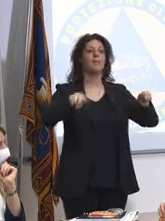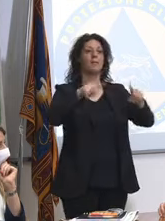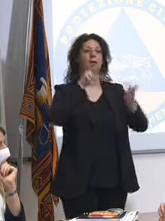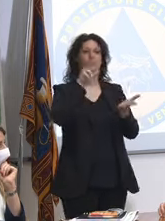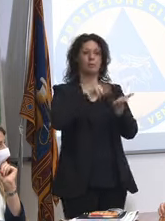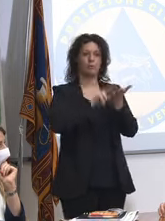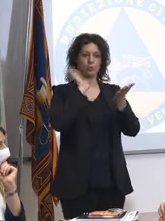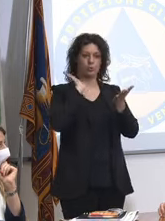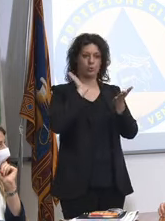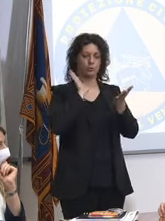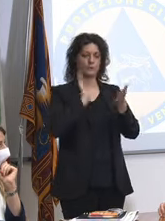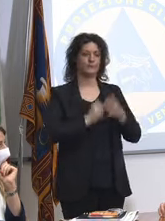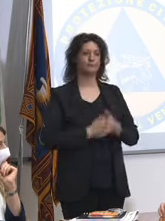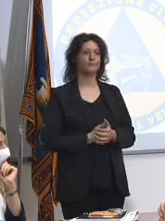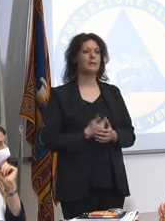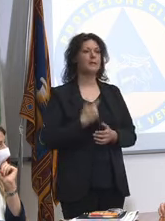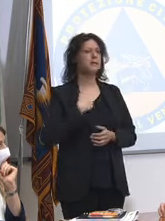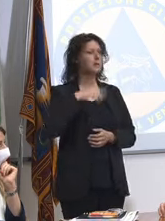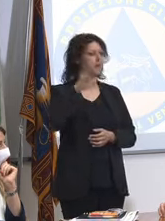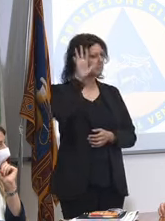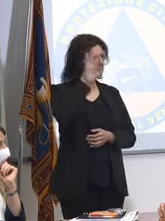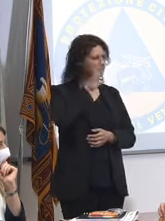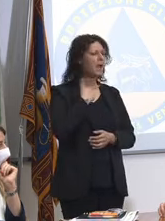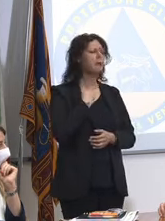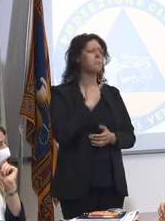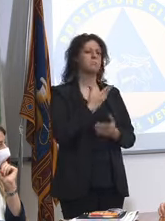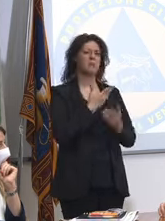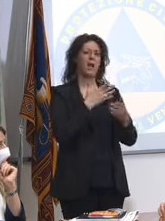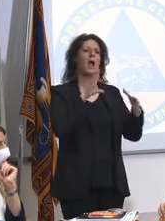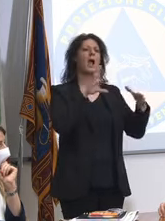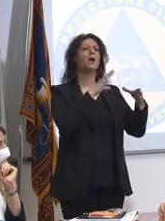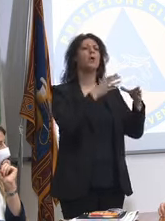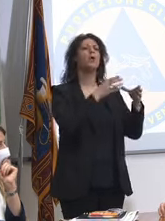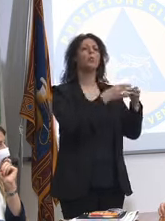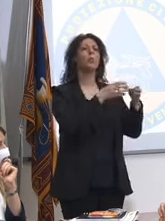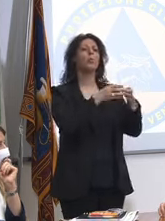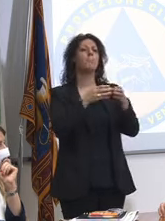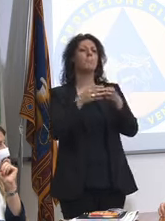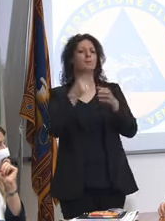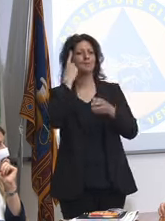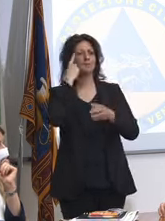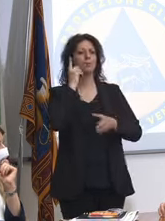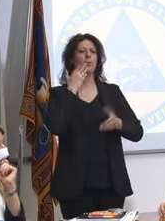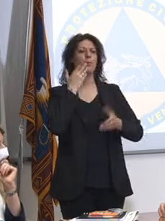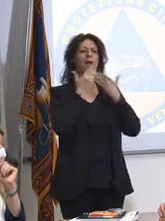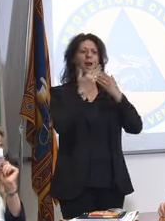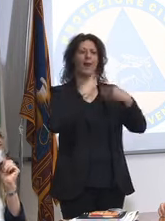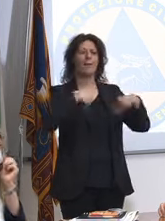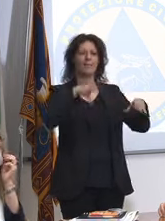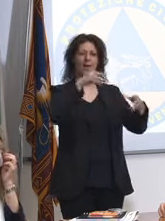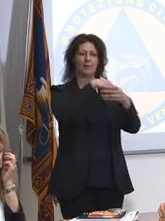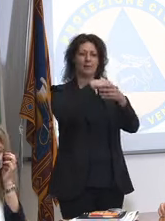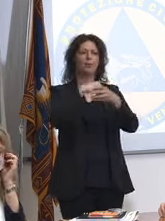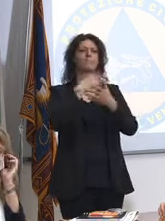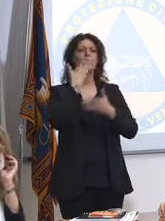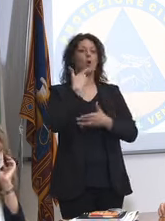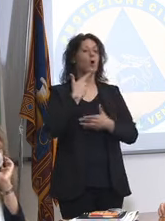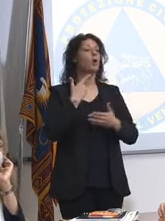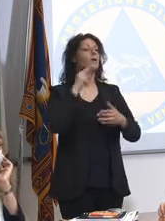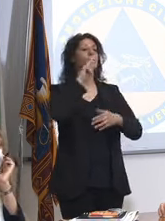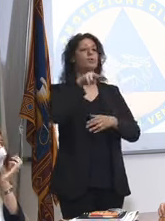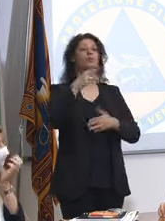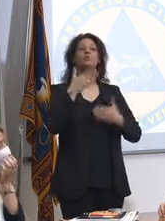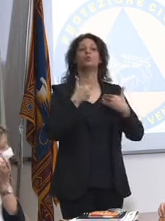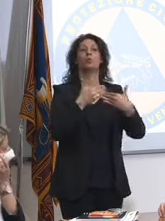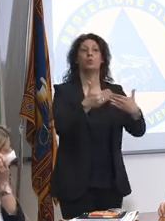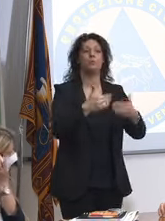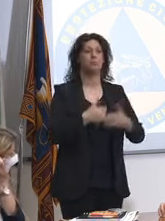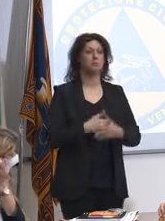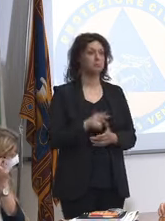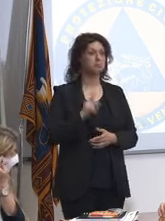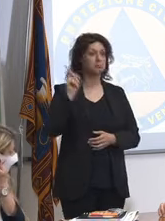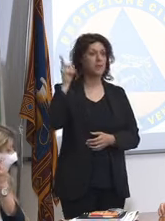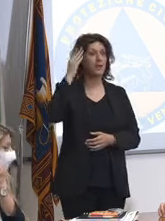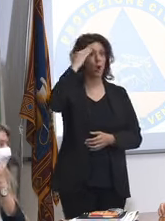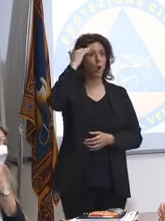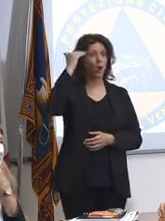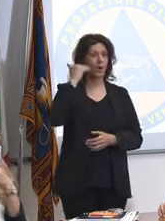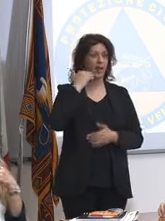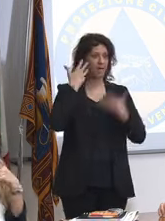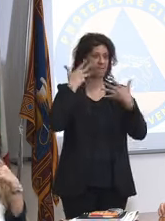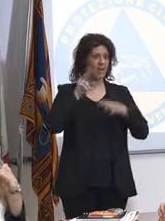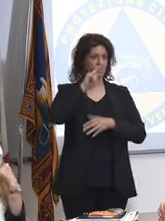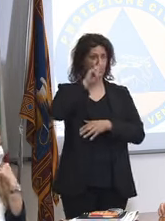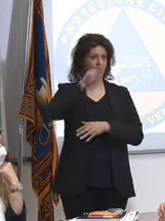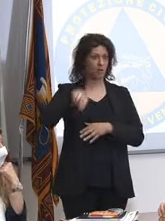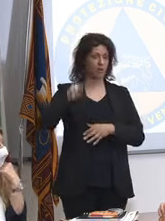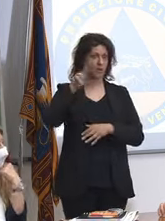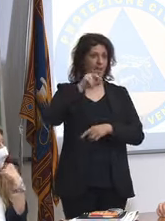gruppi parlamentari che chiedono le elezioni subito. Mi risulta che la Corea sia andata a votare ad aprile, che la Francia vada a